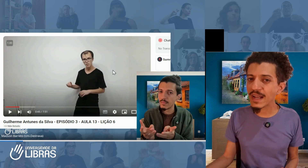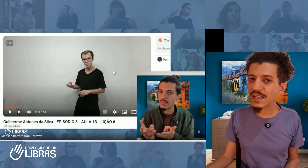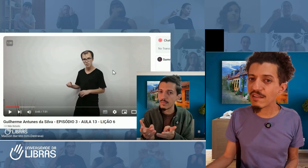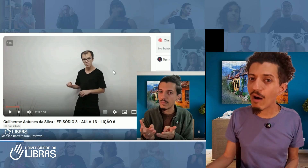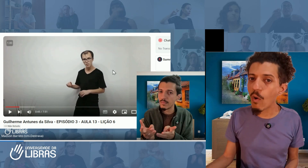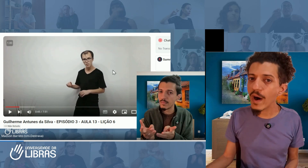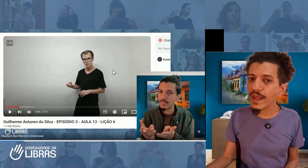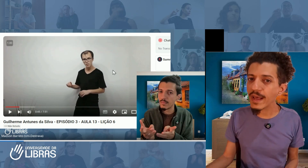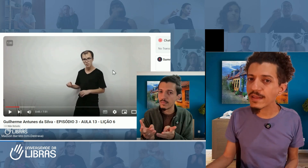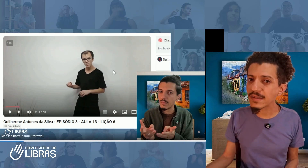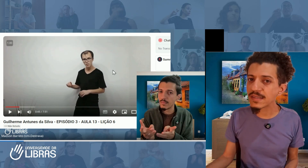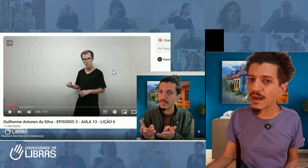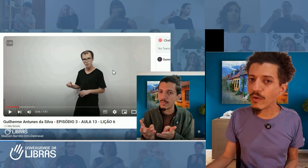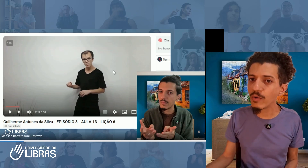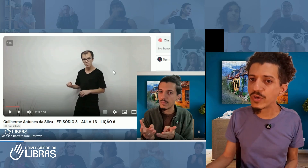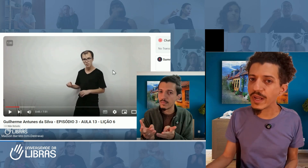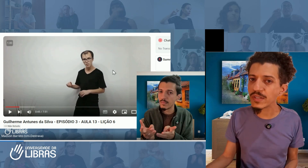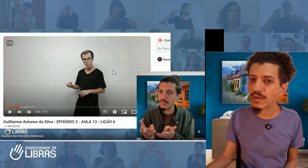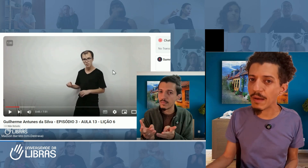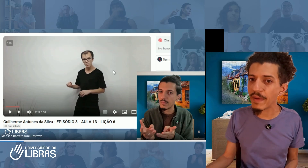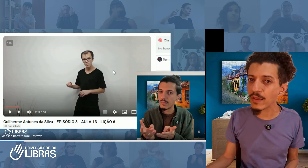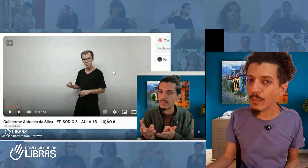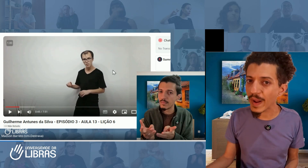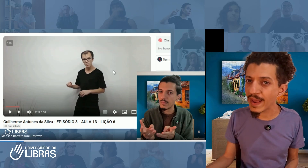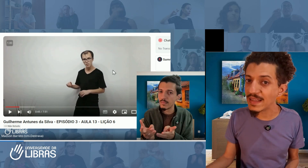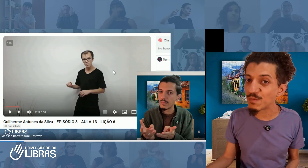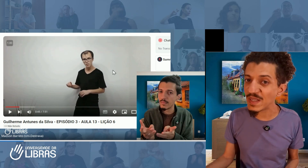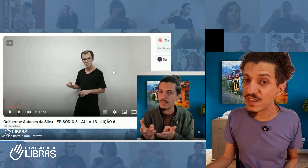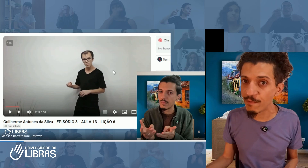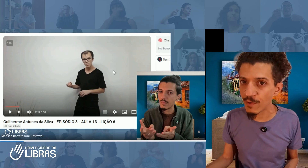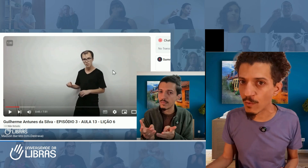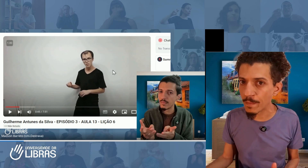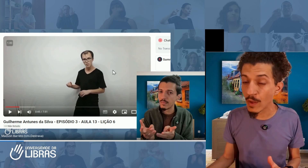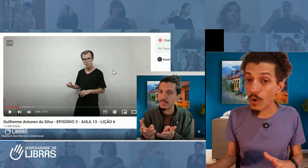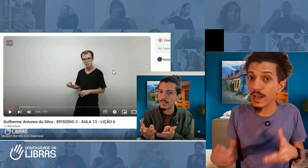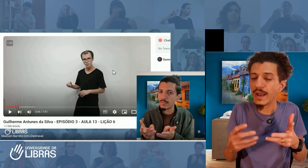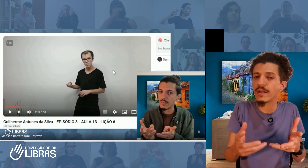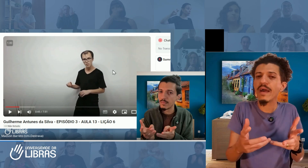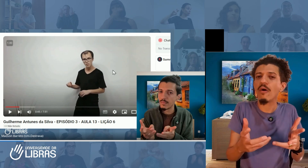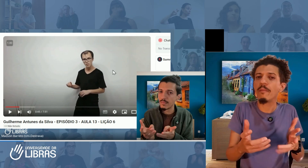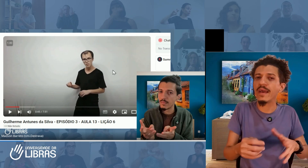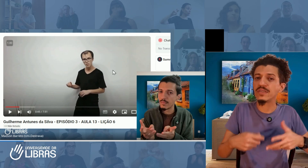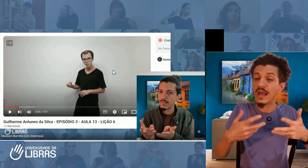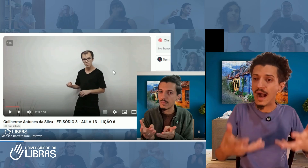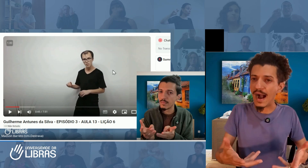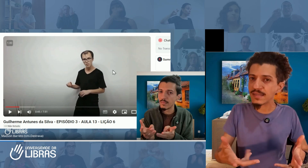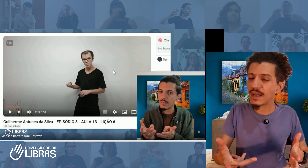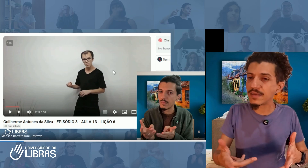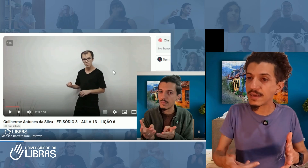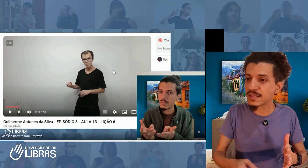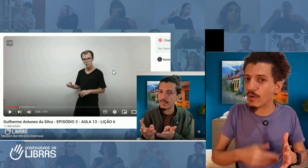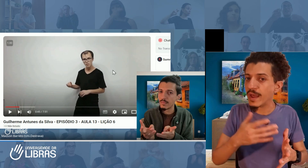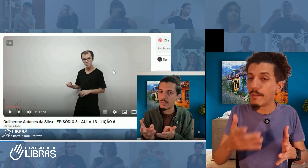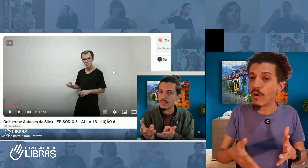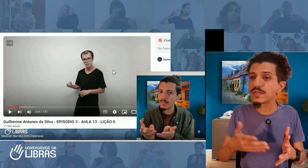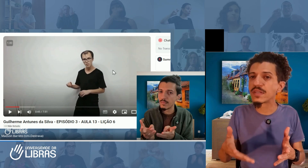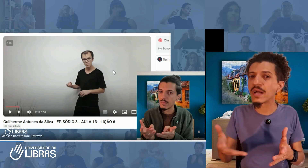a orientação e o direcionamento para ele específico, olhando realmente a sinalização, mostrando